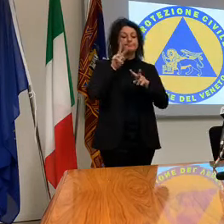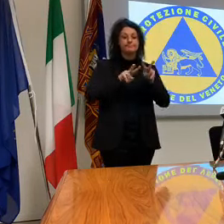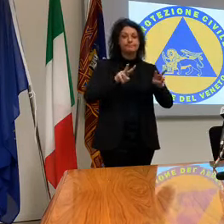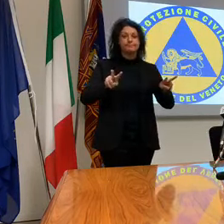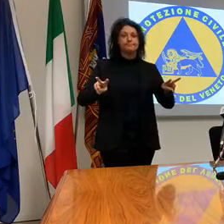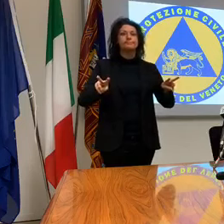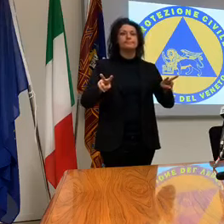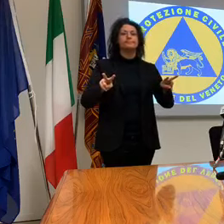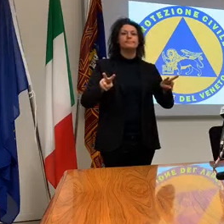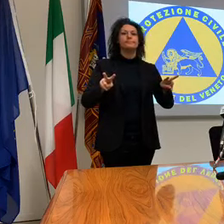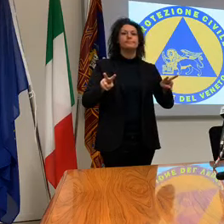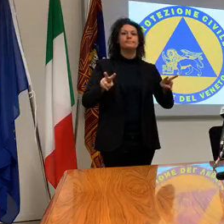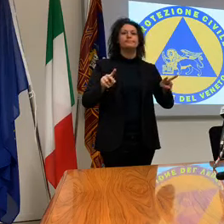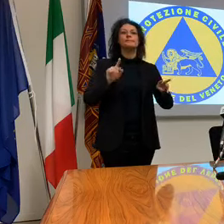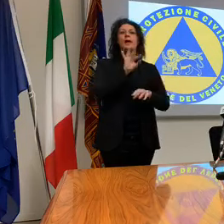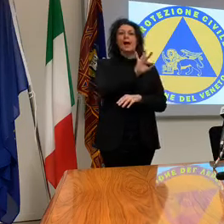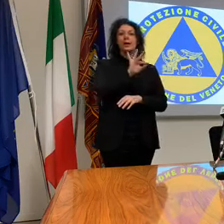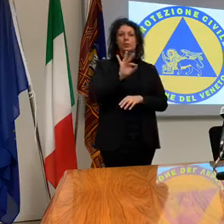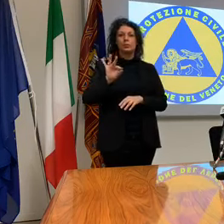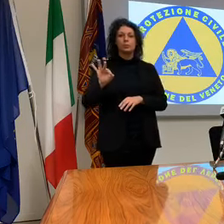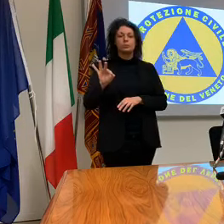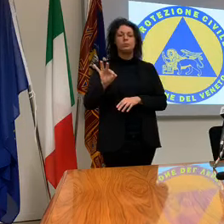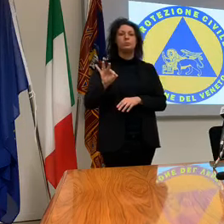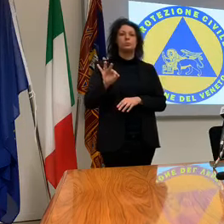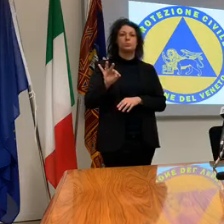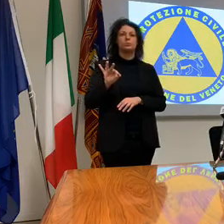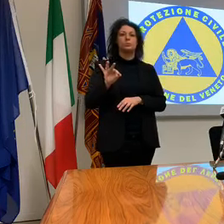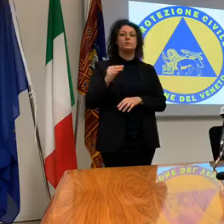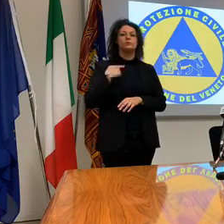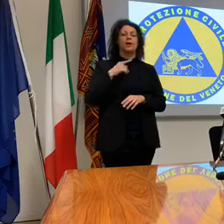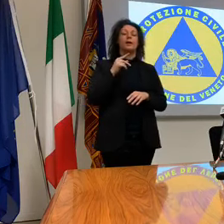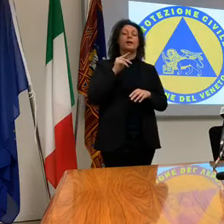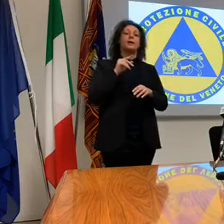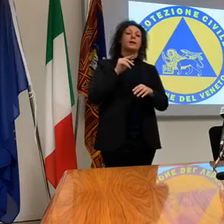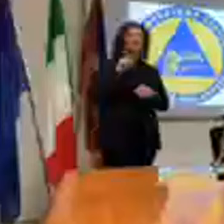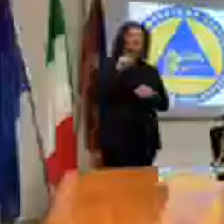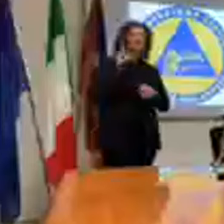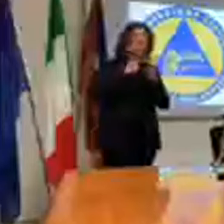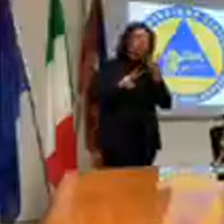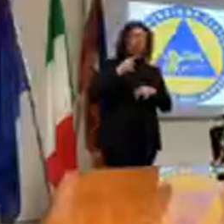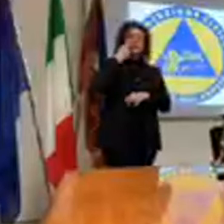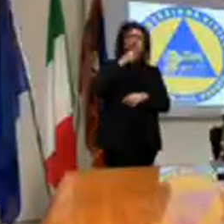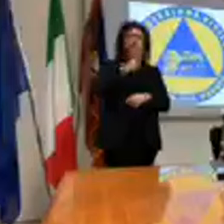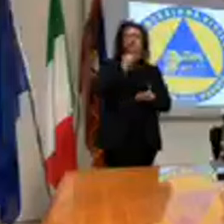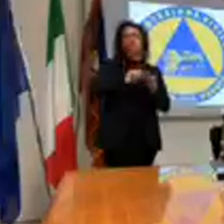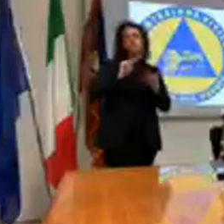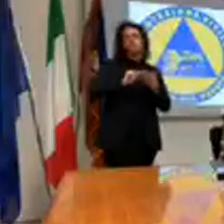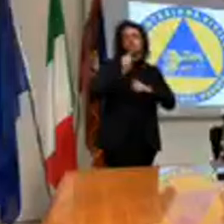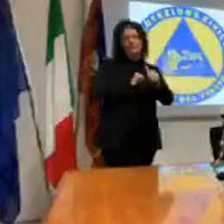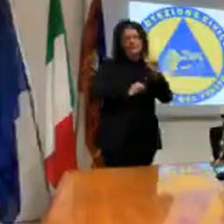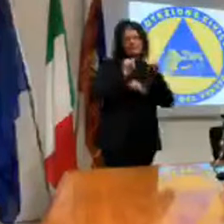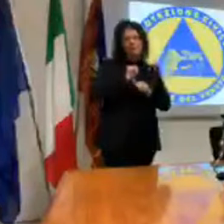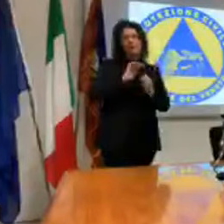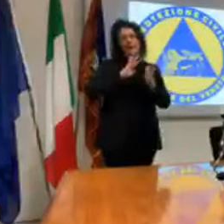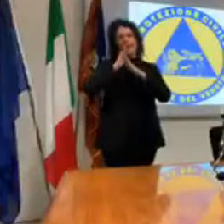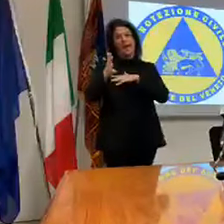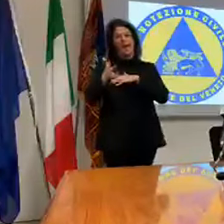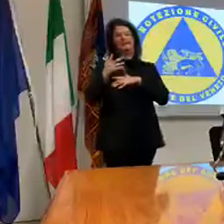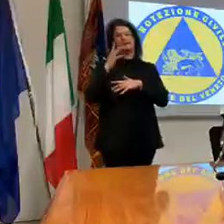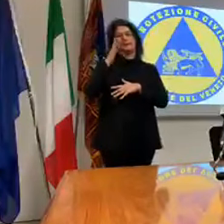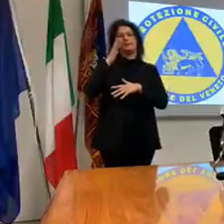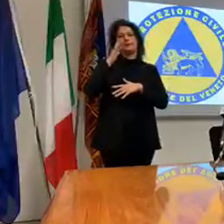fatti dai nostri SISP, gli uffici di prevenzione, altri invece con l'Università di Padova, con il professor